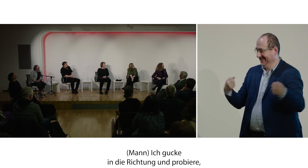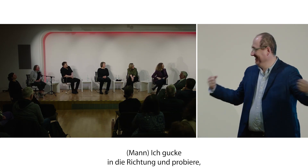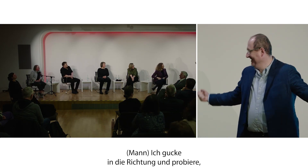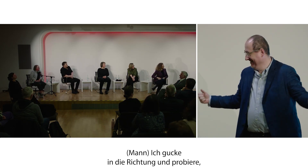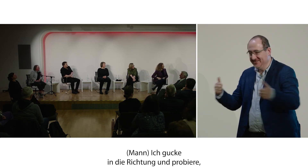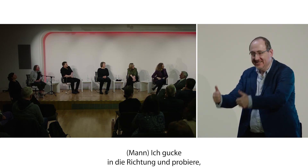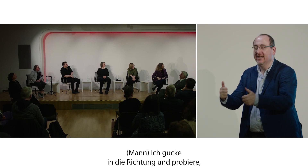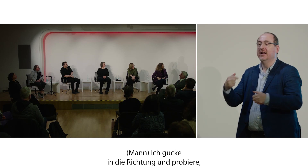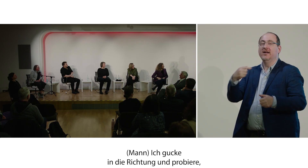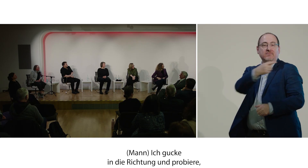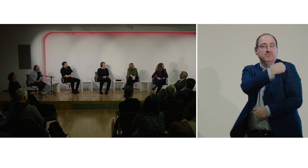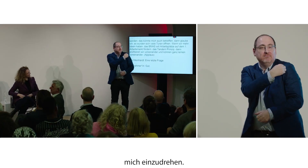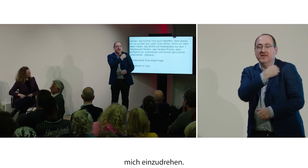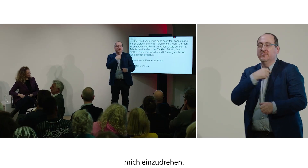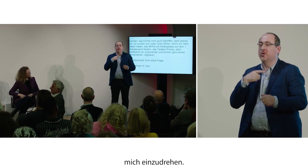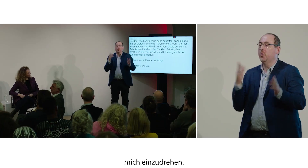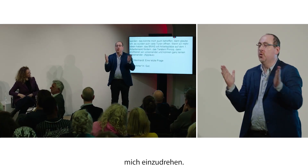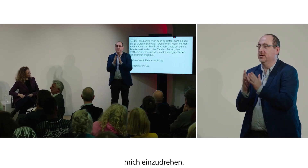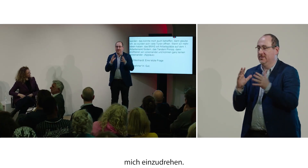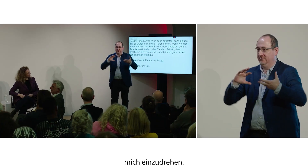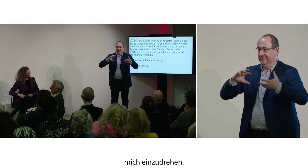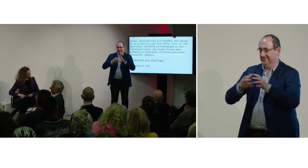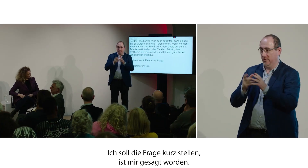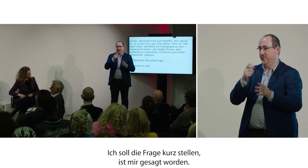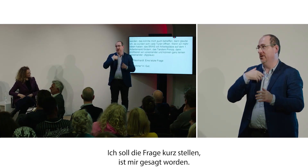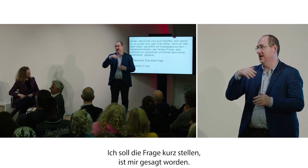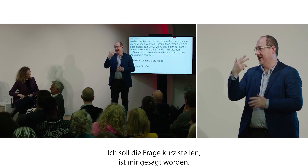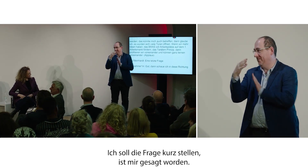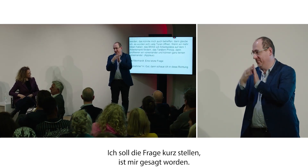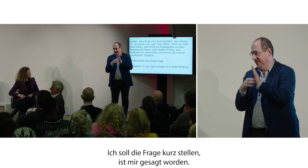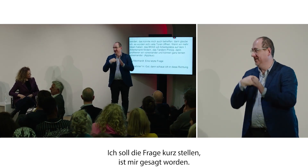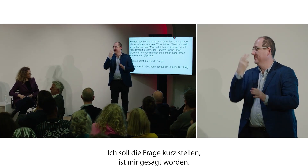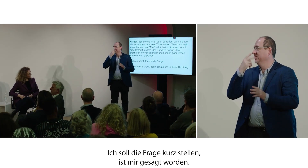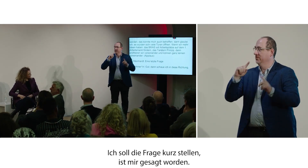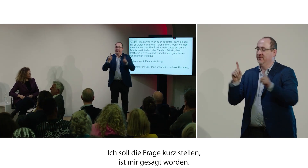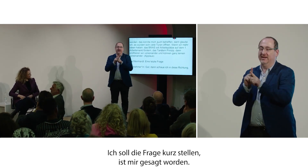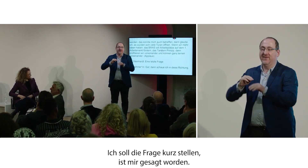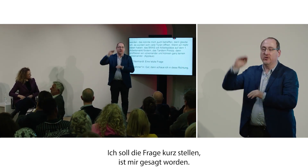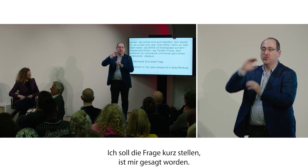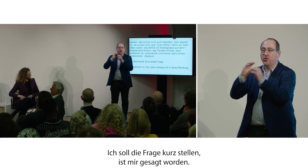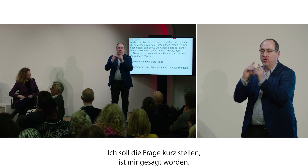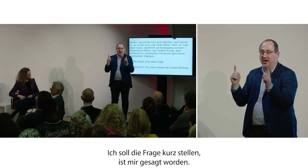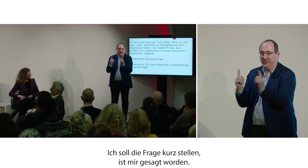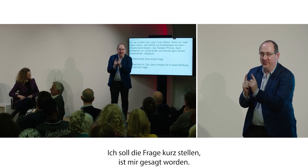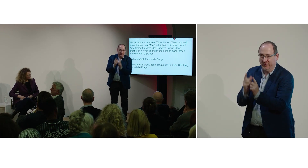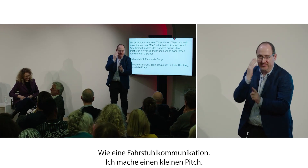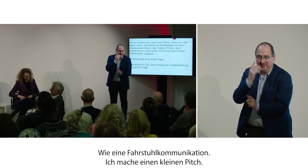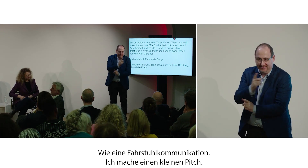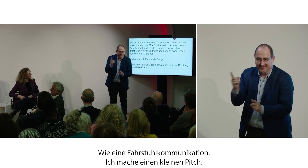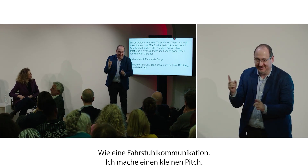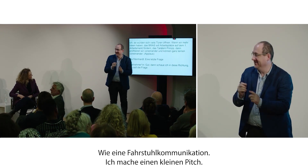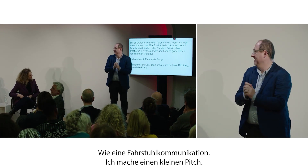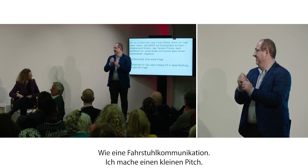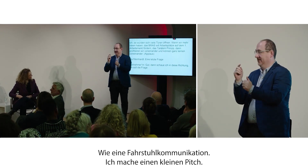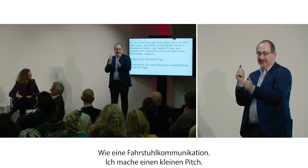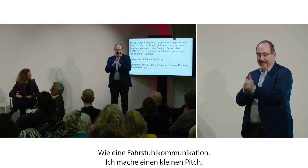dann gucke ich jetzt in die Richtung und probiere mich so ein bisschen einzudrehen. Ich soll die Frage kurz stellen, ist mir gerade gesagt worden, so